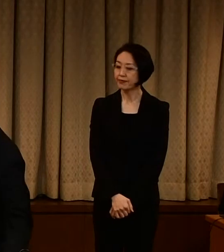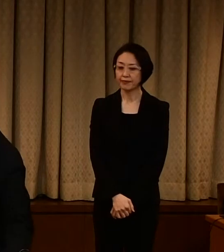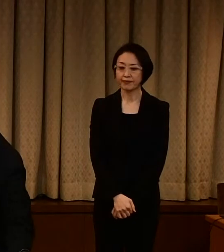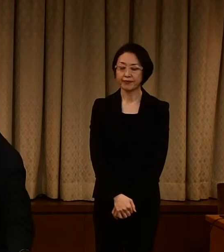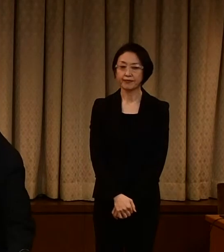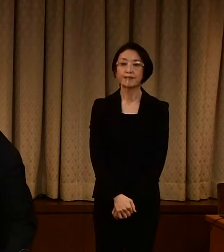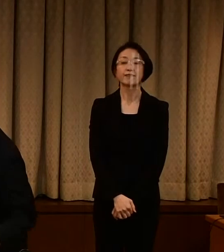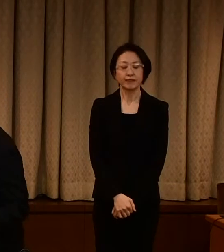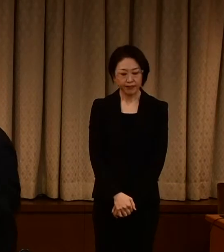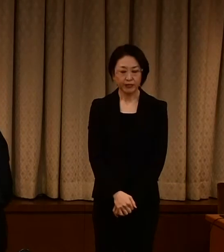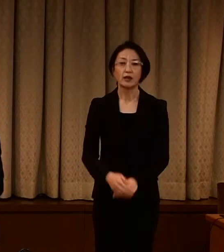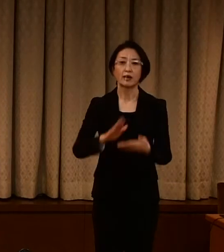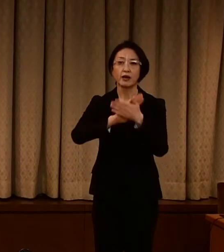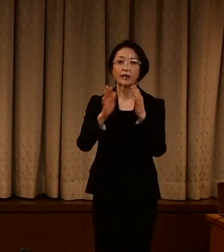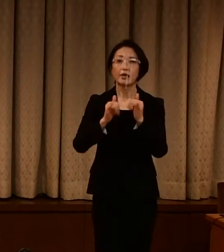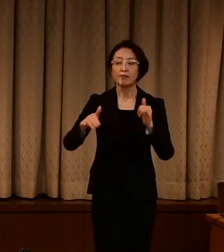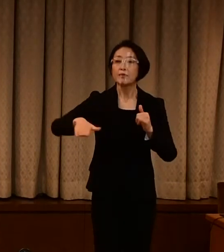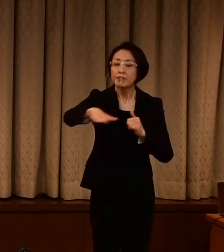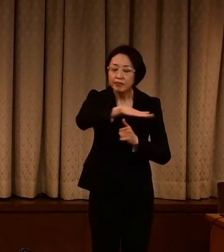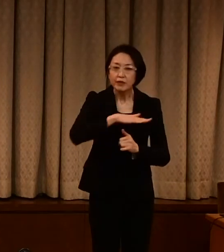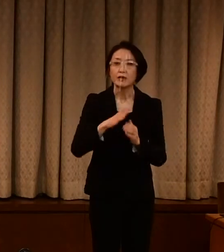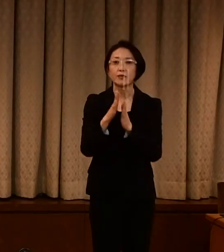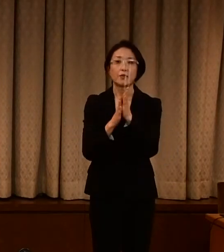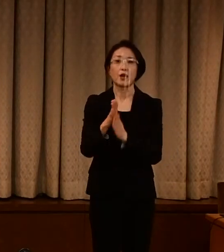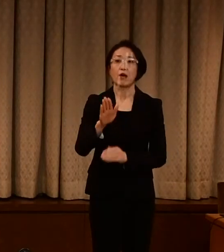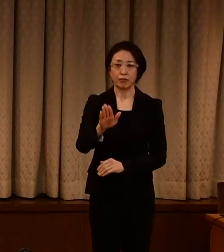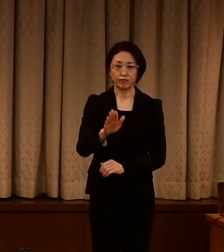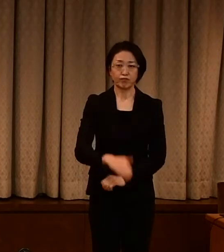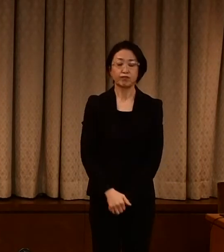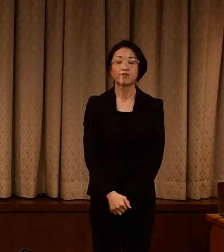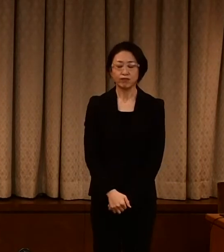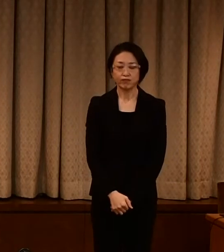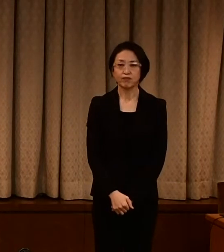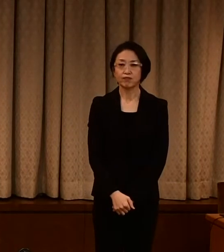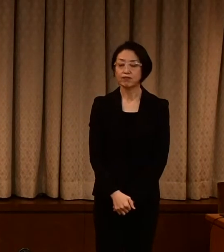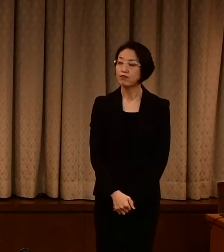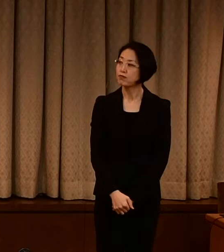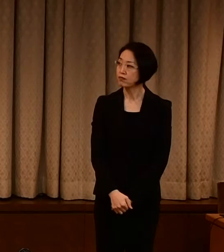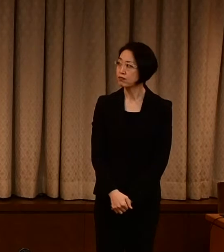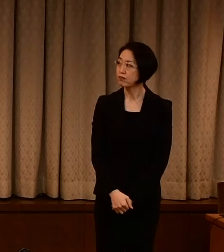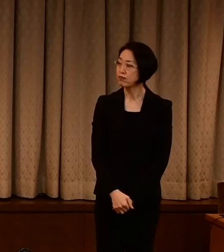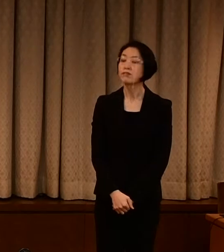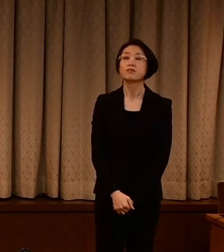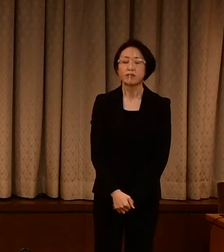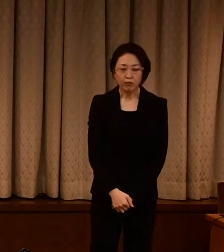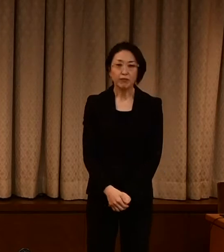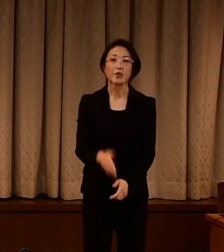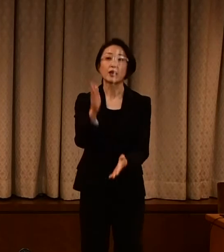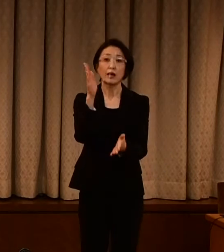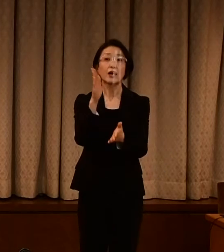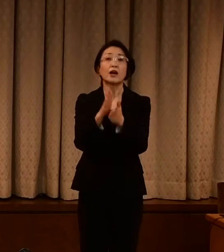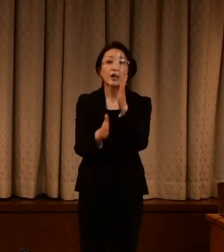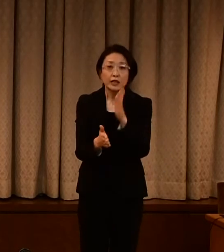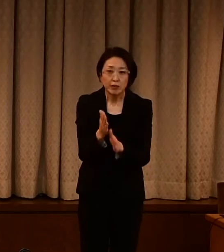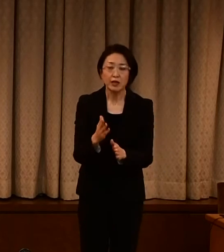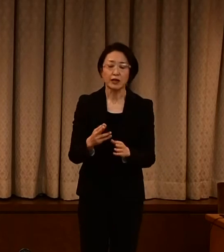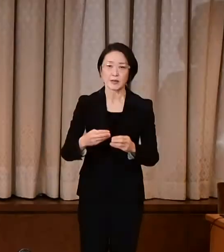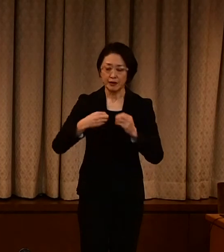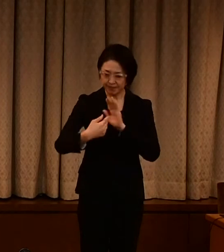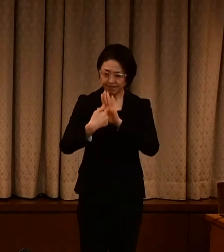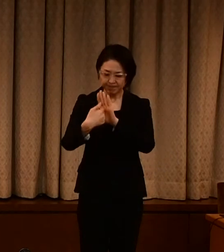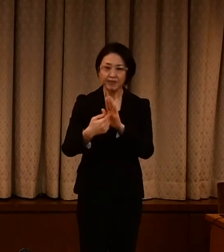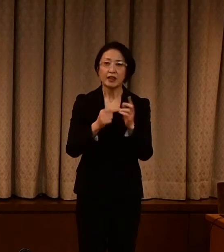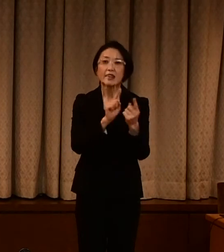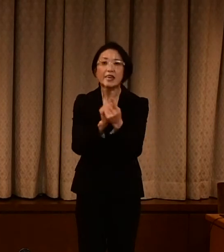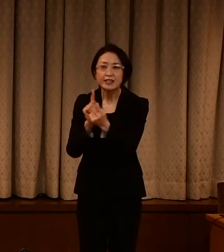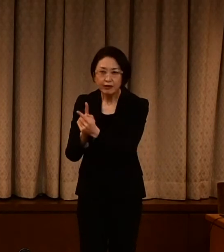そこで県民の皆様へのお願いでございます。県民の皆様へは今一度対策の点検と徹底